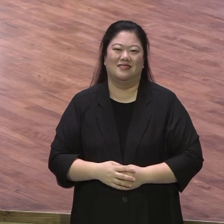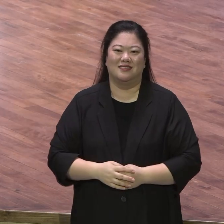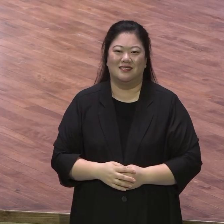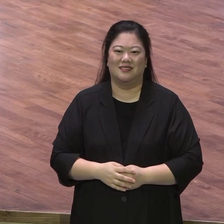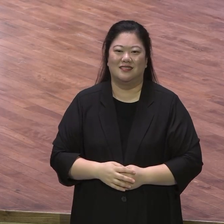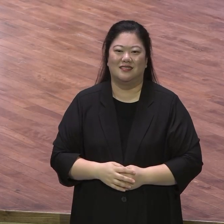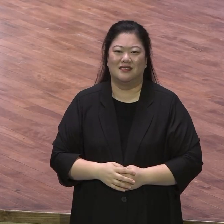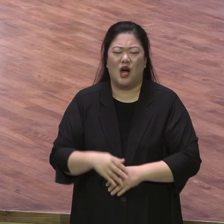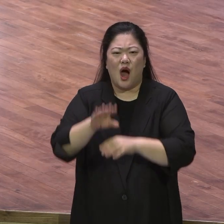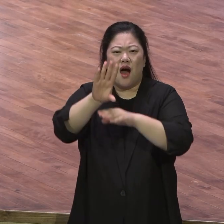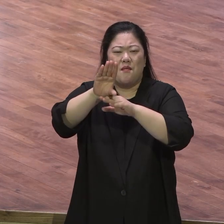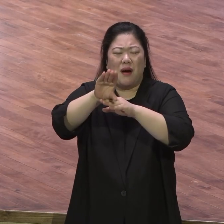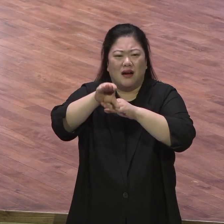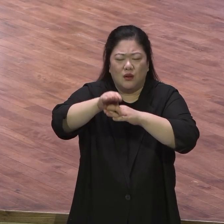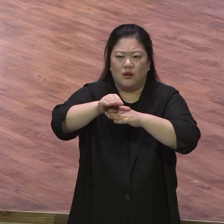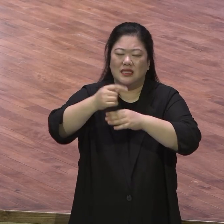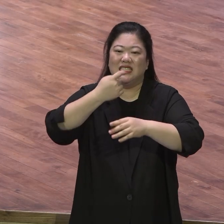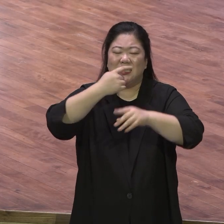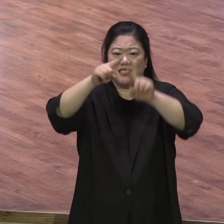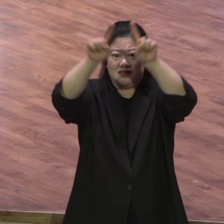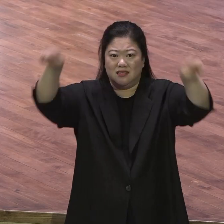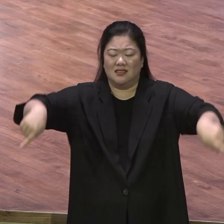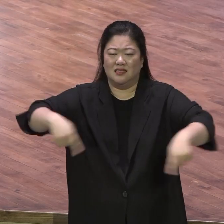갖춰준 우리 방송국에 감사드립니다